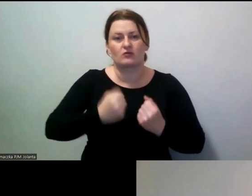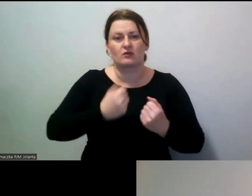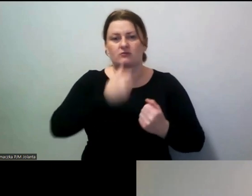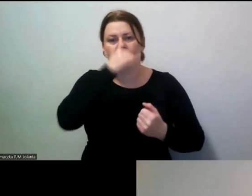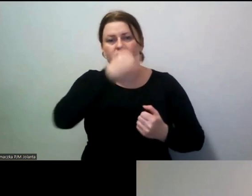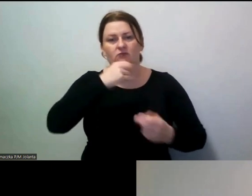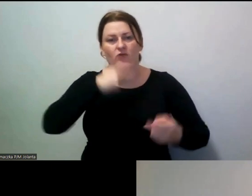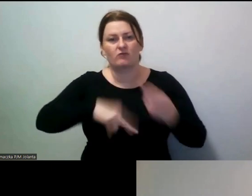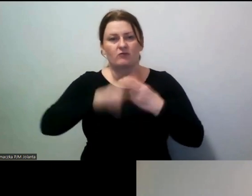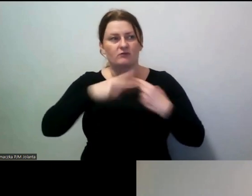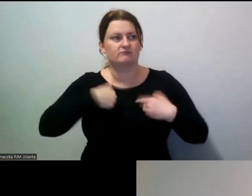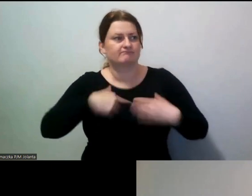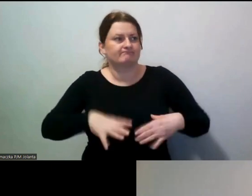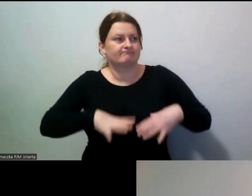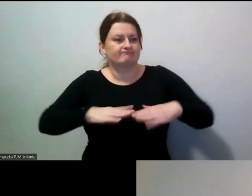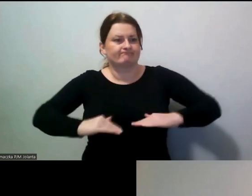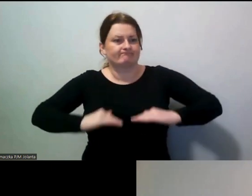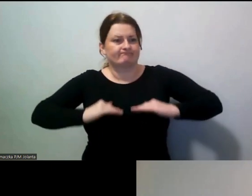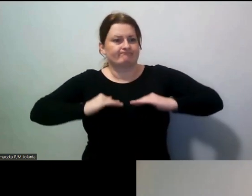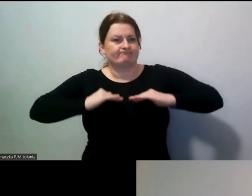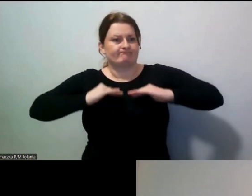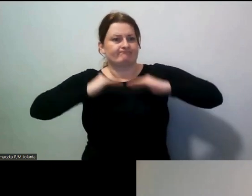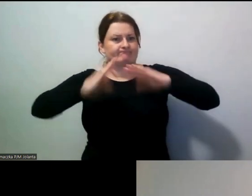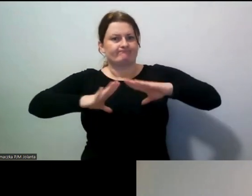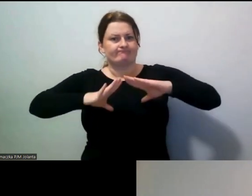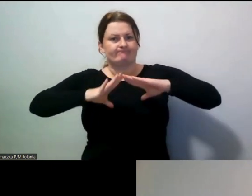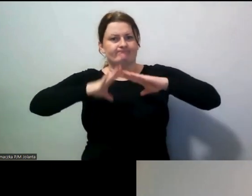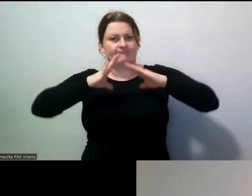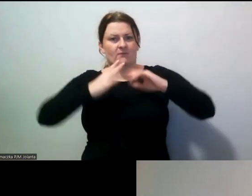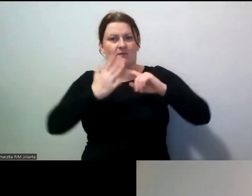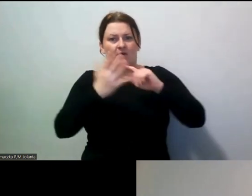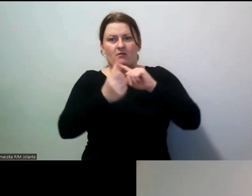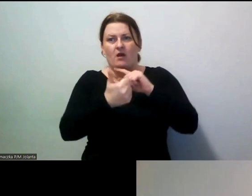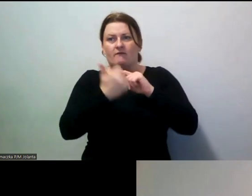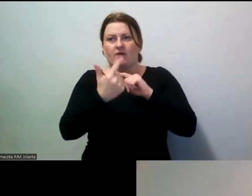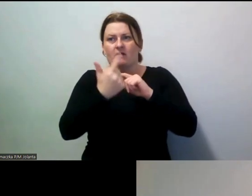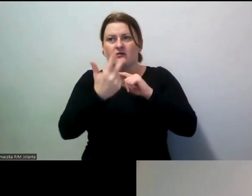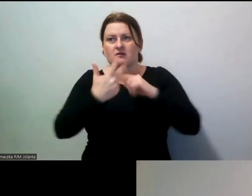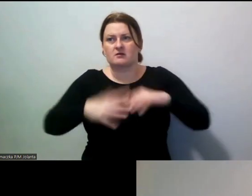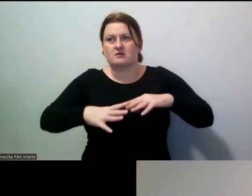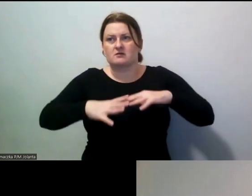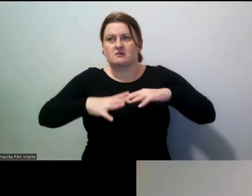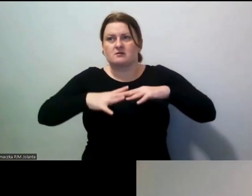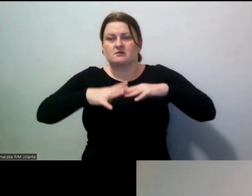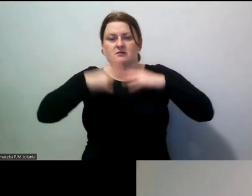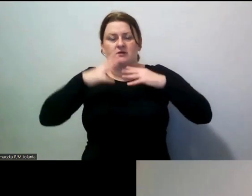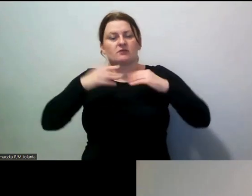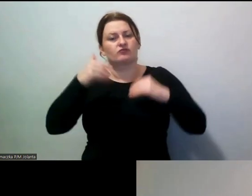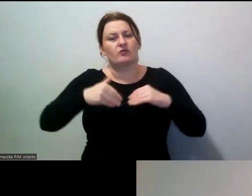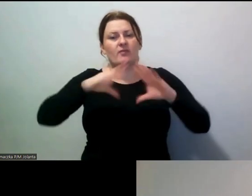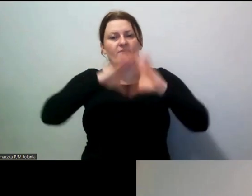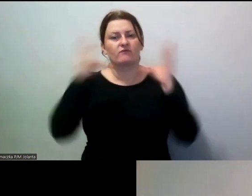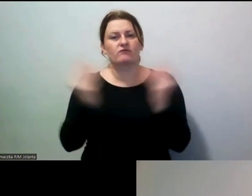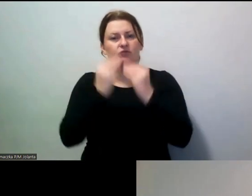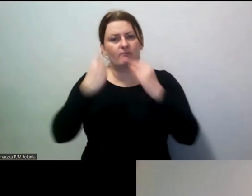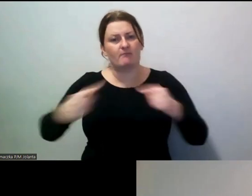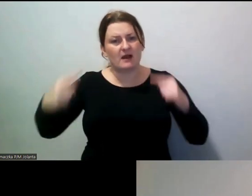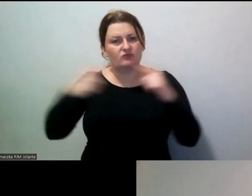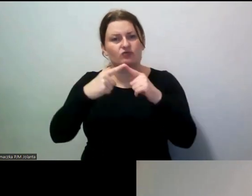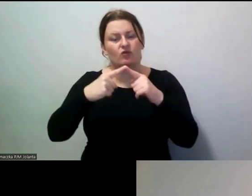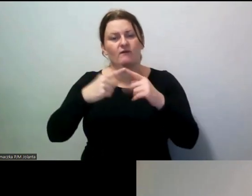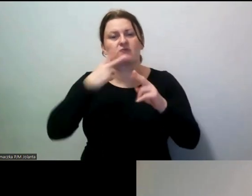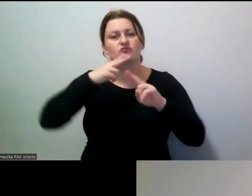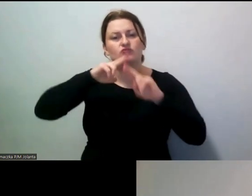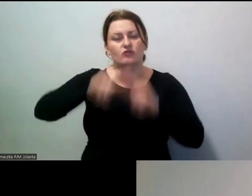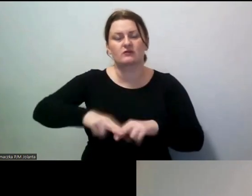poziom naszej frustracji jest naprawdę przy piątym pytaniu ogromnie wysoki, więc trzeba było tak to wszystko dopasować, żeby już zostawić